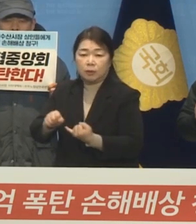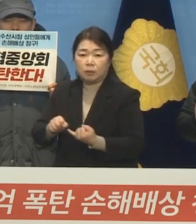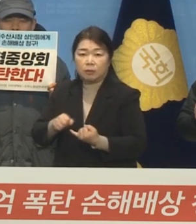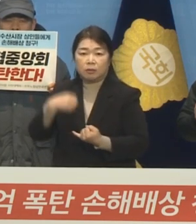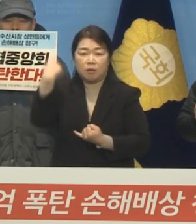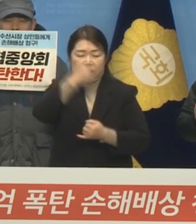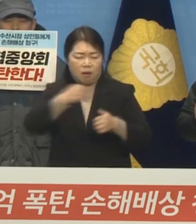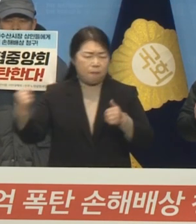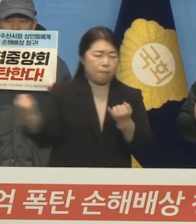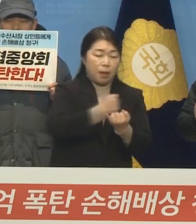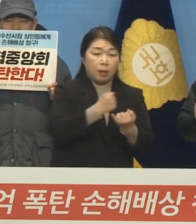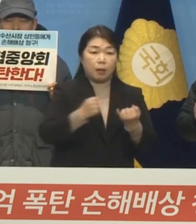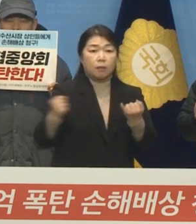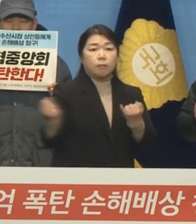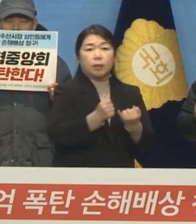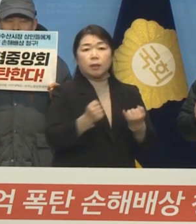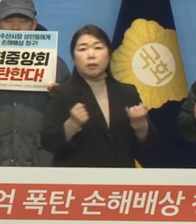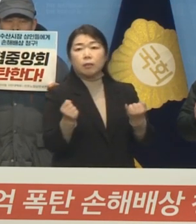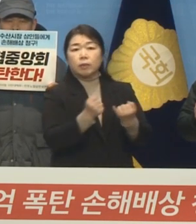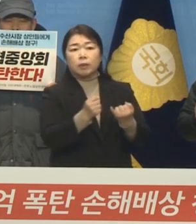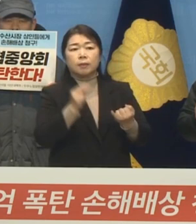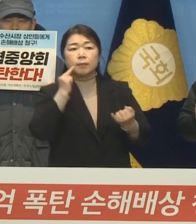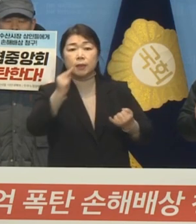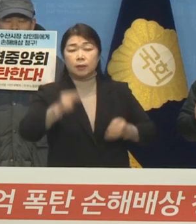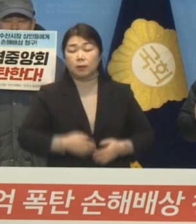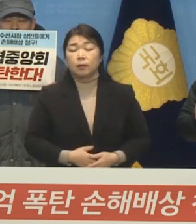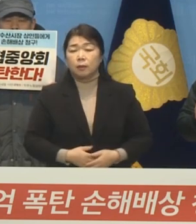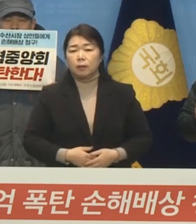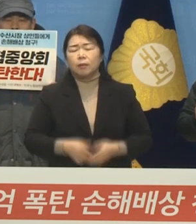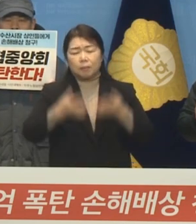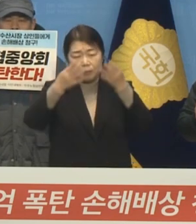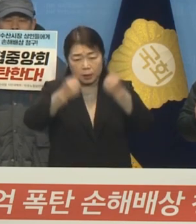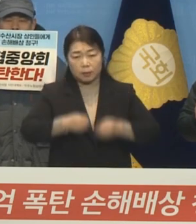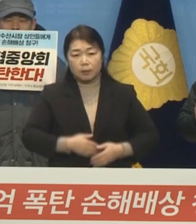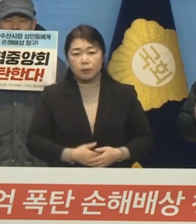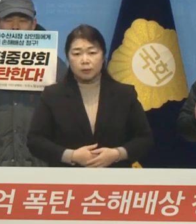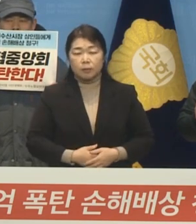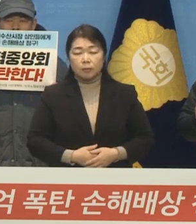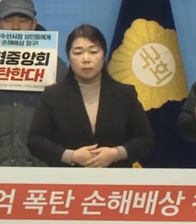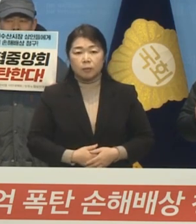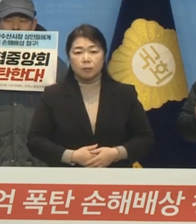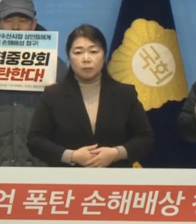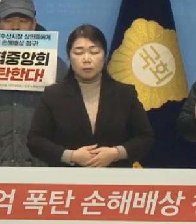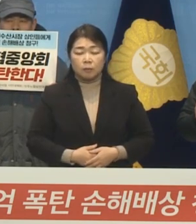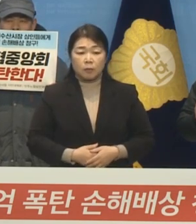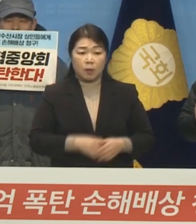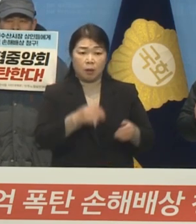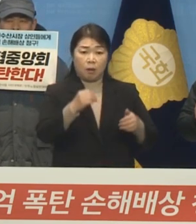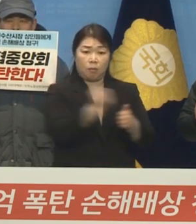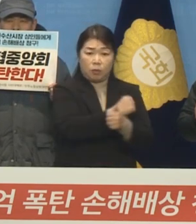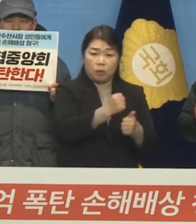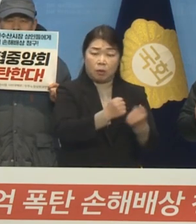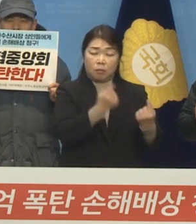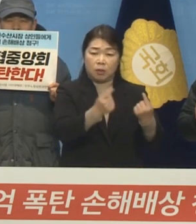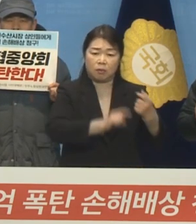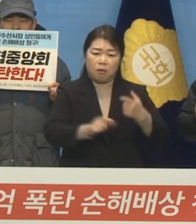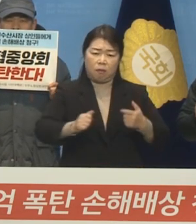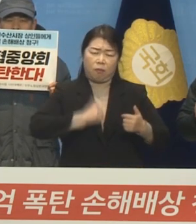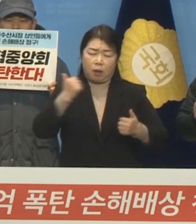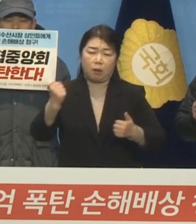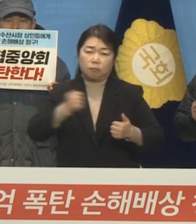얼굴을 가격하는 것이 비일비재했습니다. 수협의 폭력보다 더 분통이 터지는